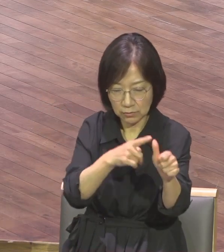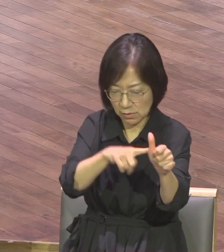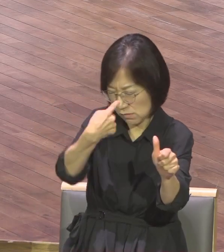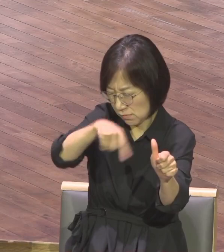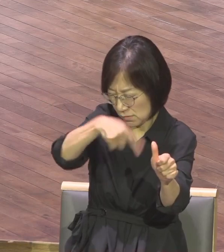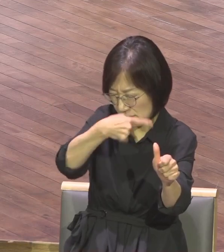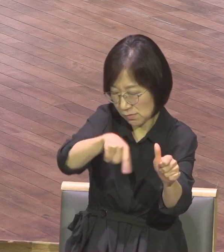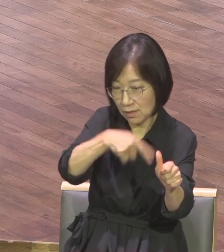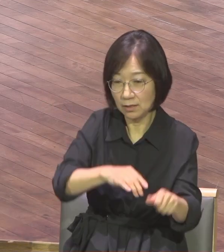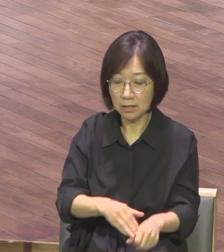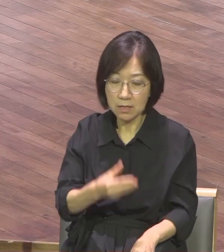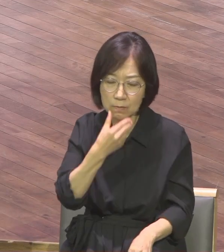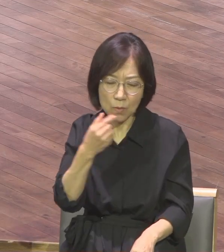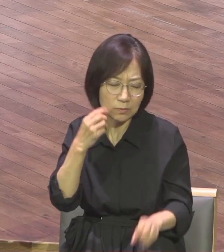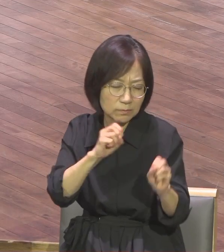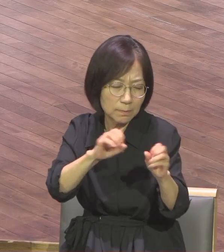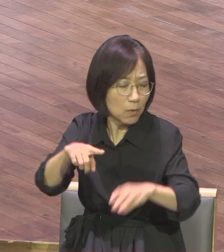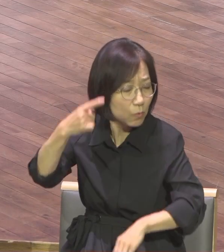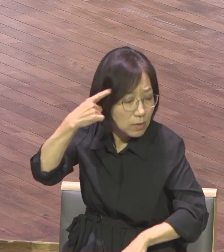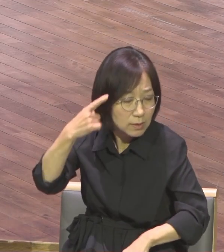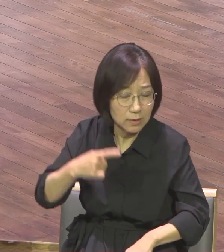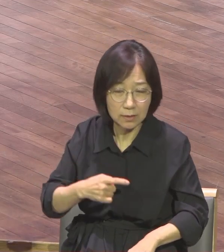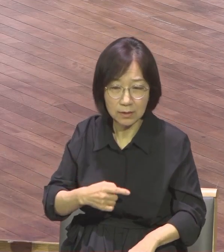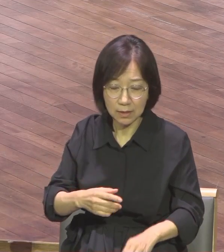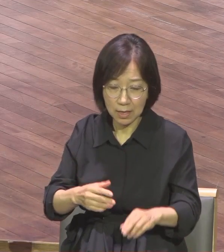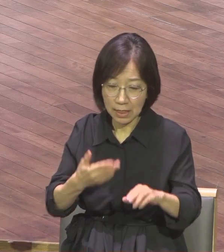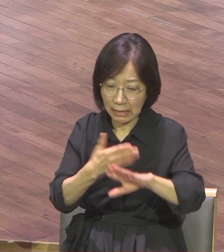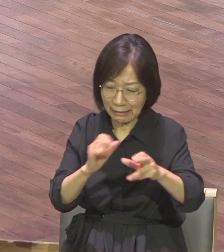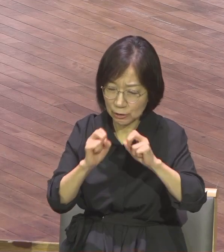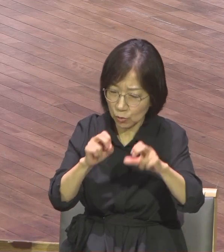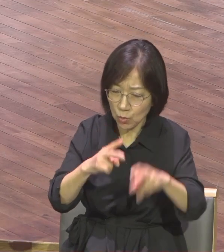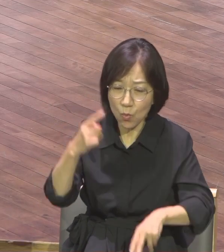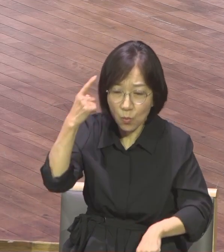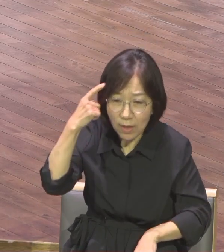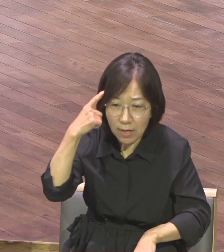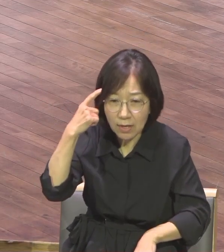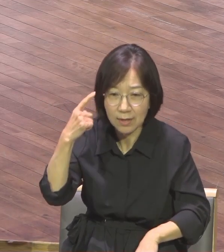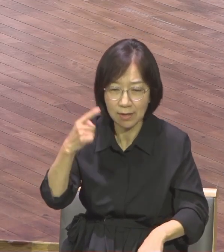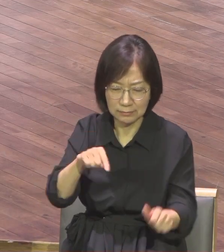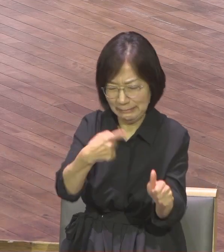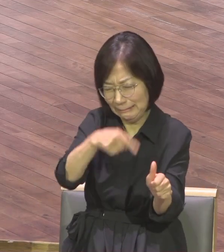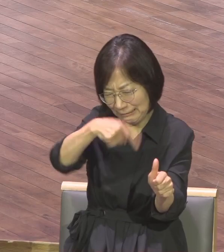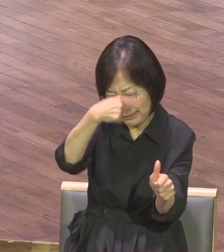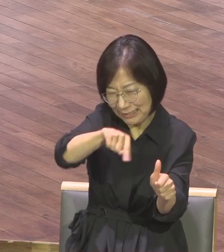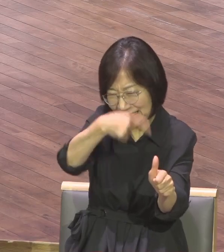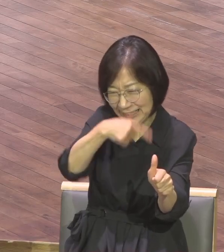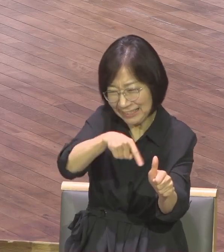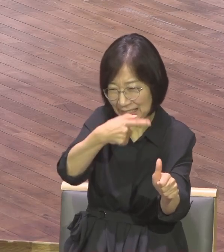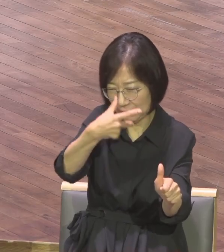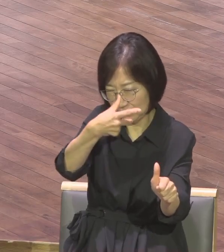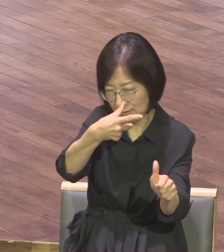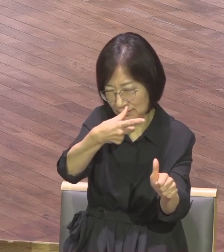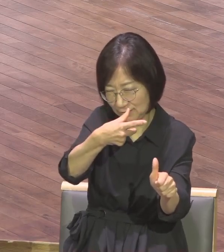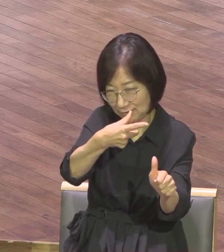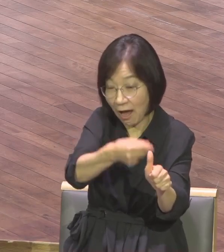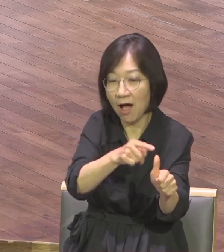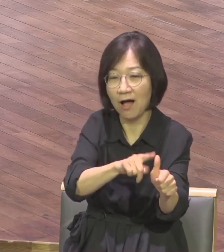되느냐 왜 삼일조에서 복음을 증거해야 되느냐 그 팀사역한 거예요.